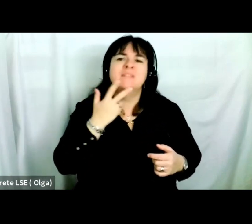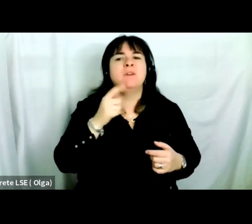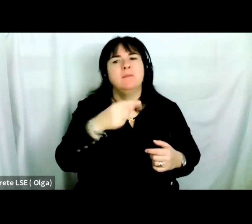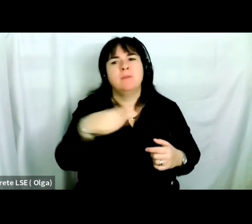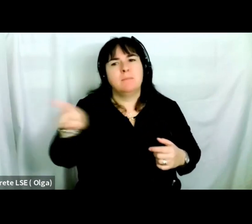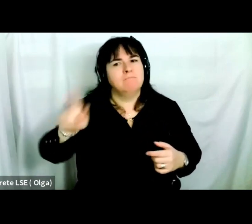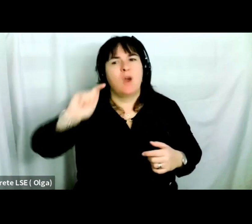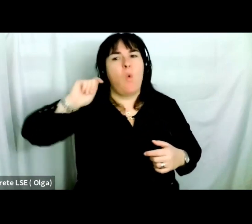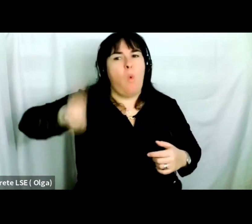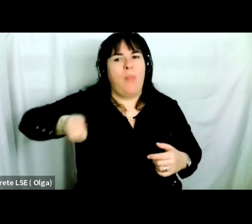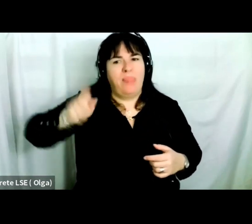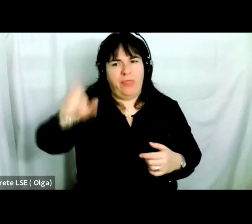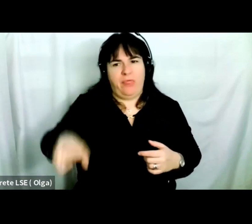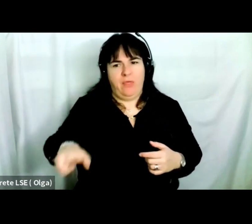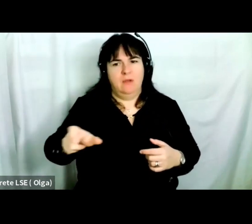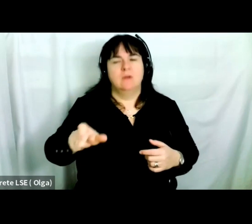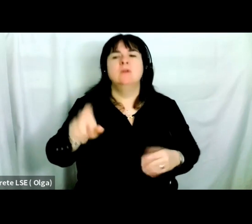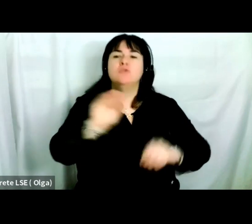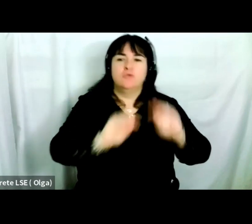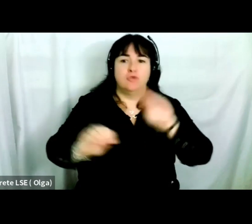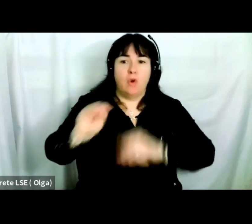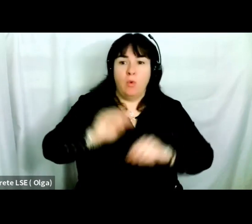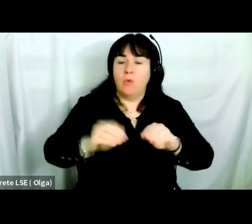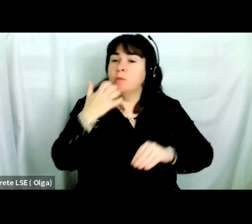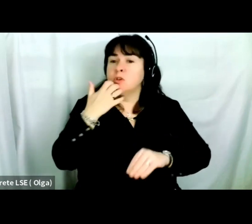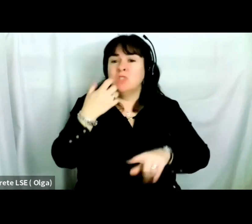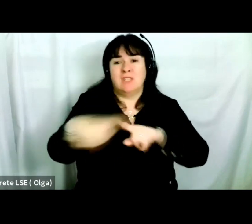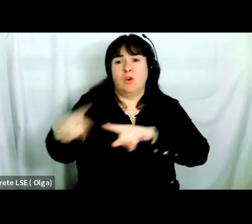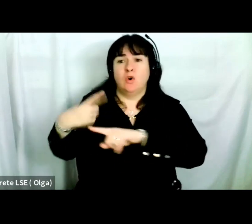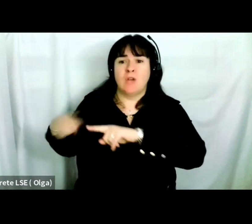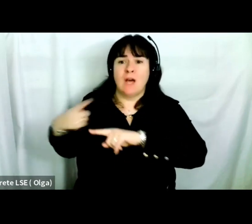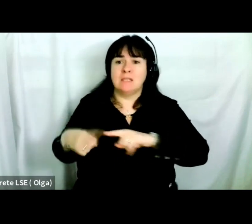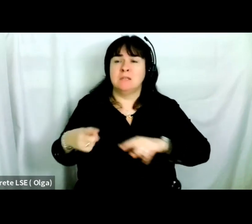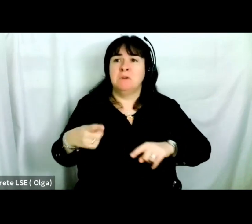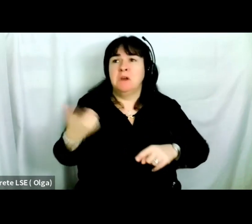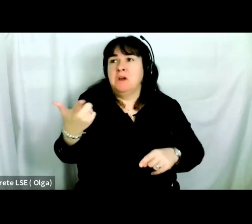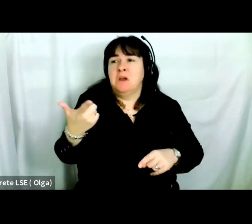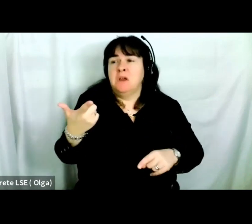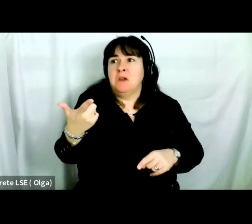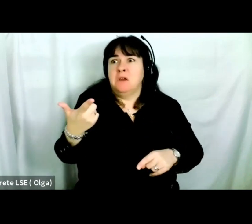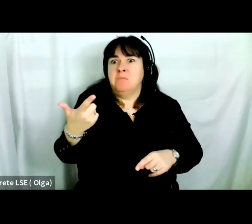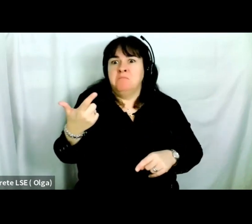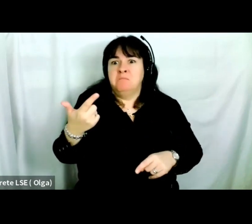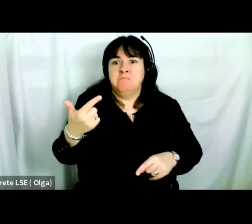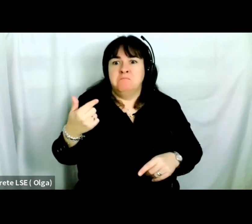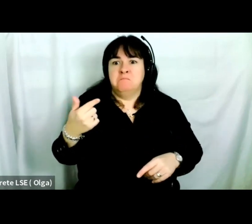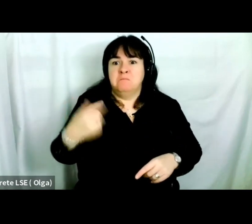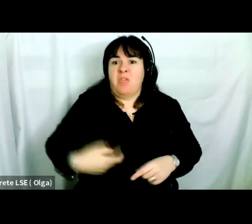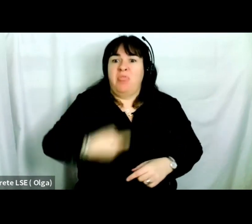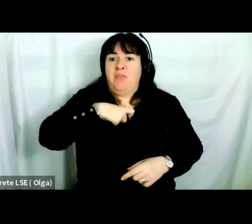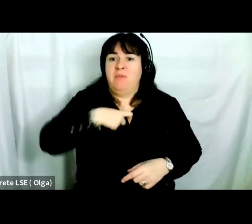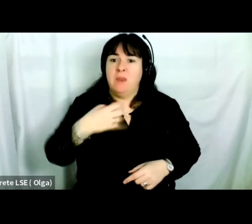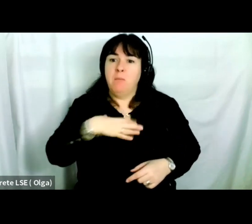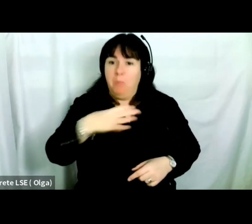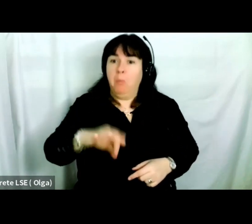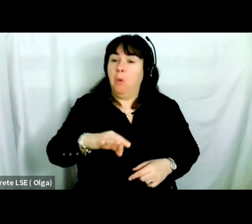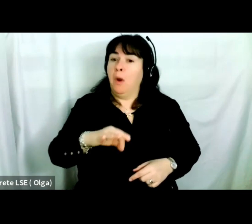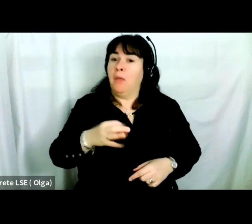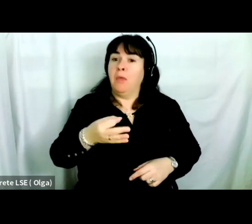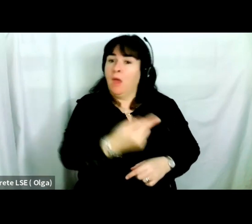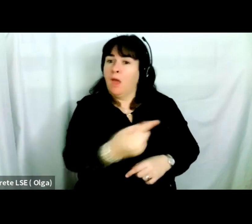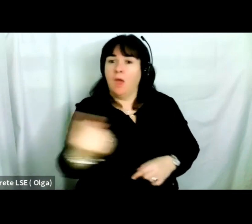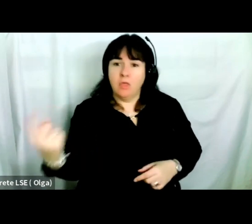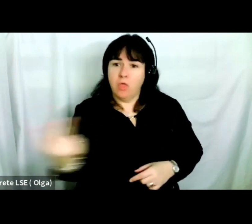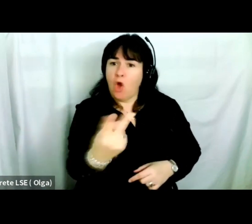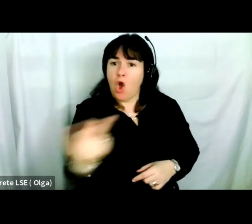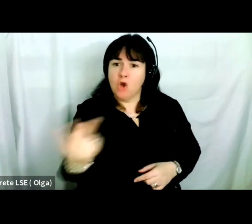el caso de cuestiones civiles, cuestiones que se pueden resolver entre las partes y que las partes pueden decidir lo que sea, en vuestro